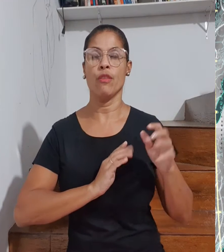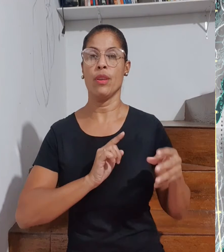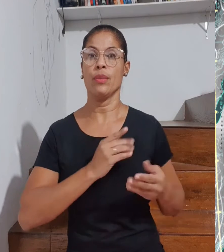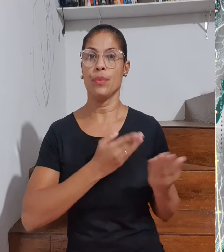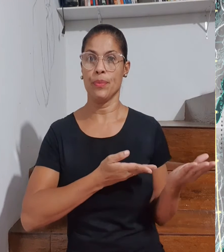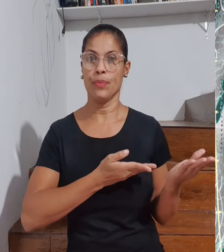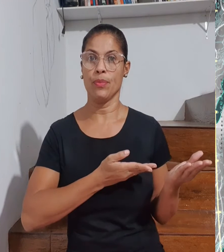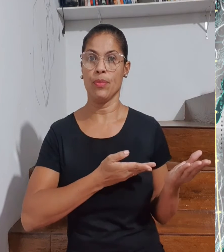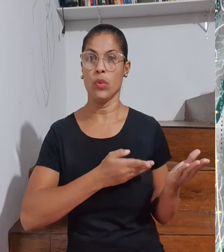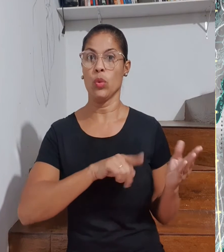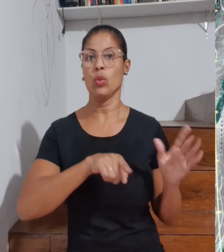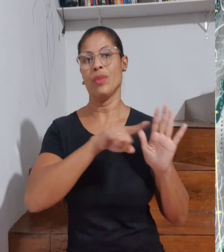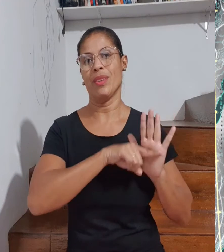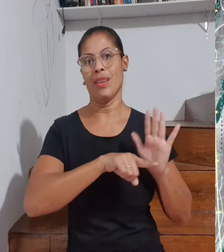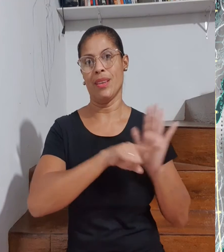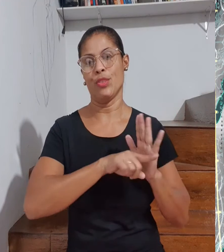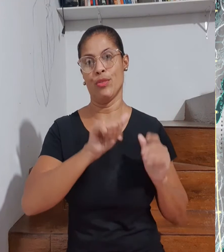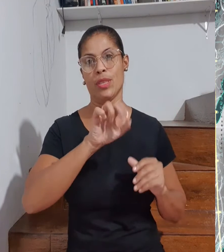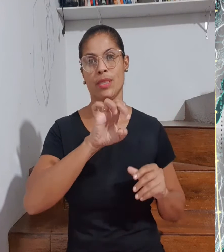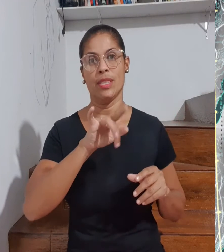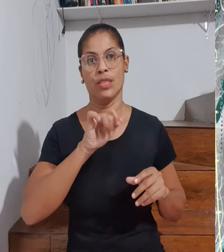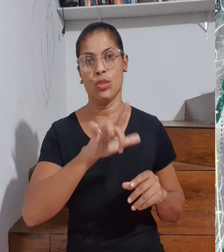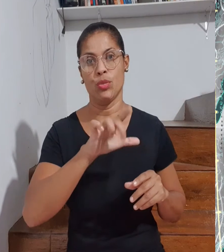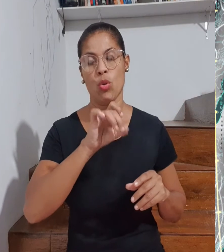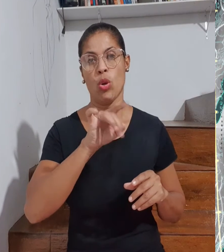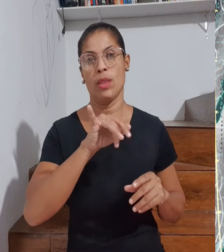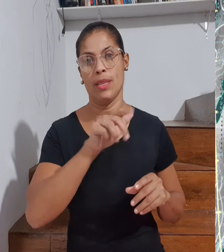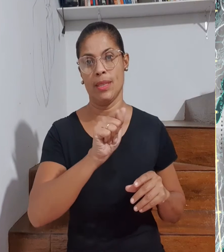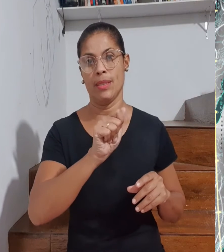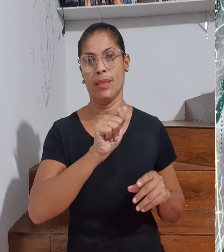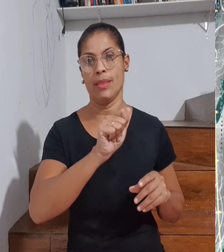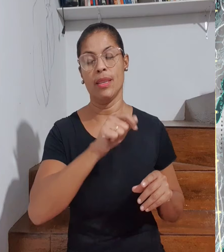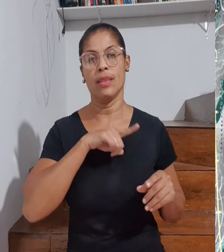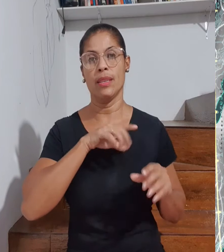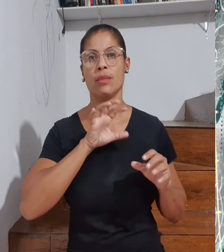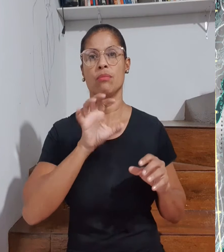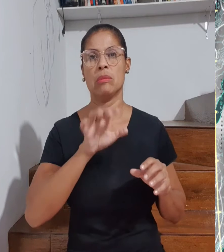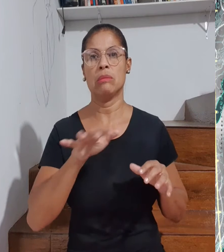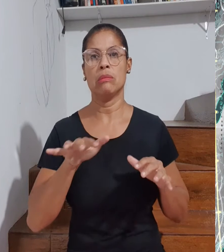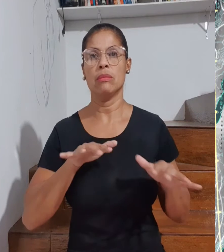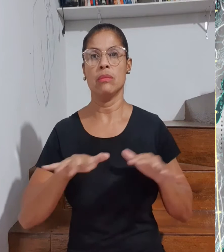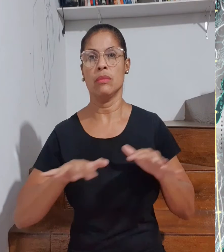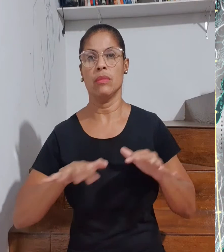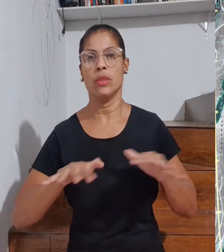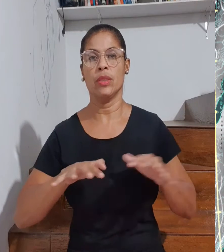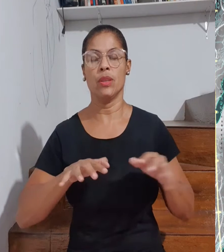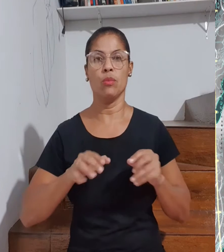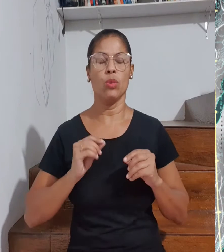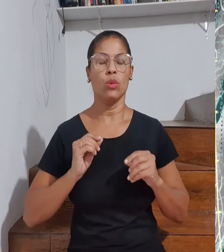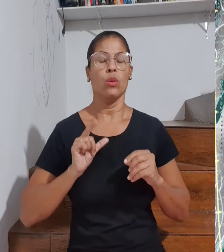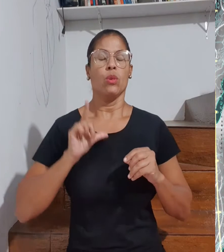e cronotrópico negativos da acetilcolina. O sistema nervoso central está envolvido com tremor e